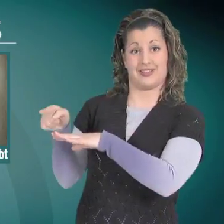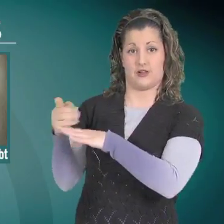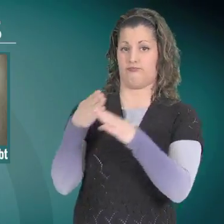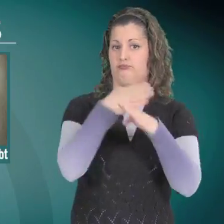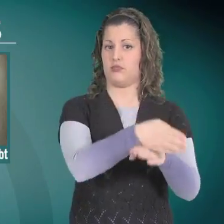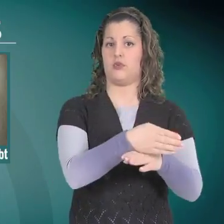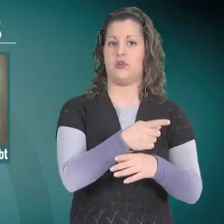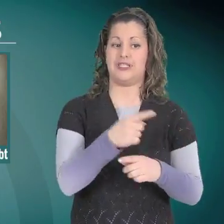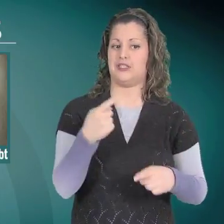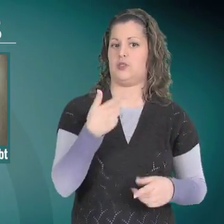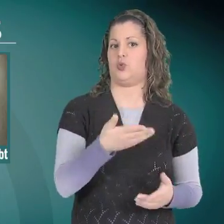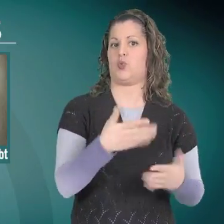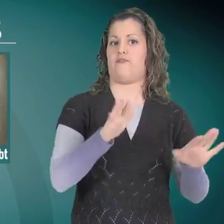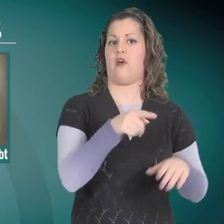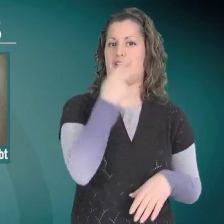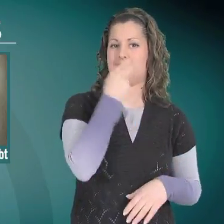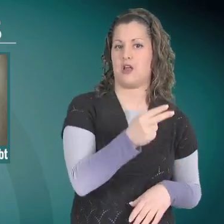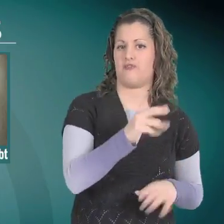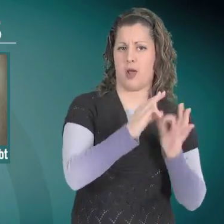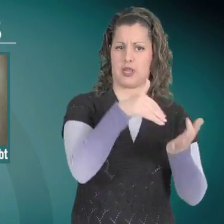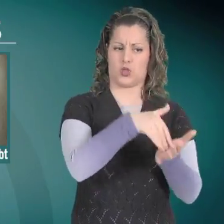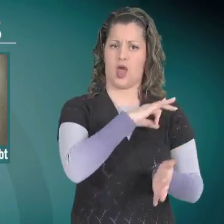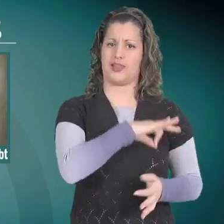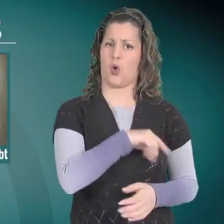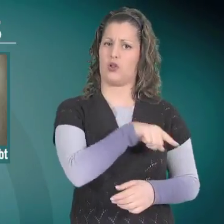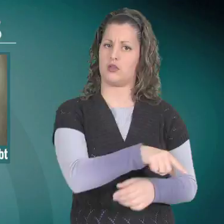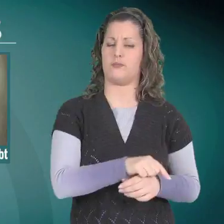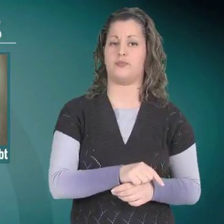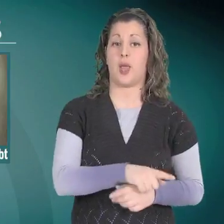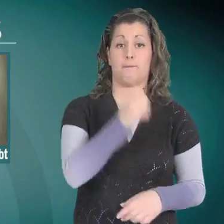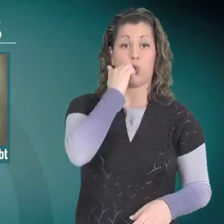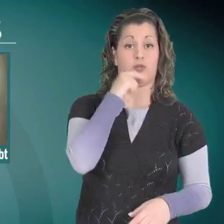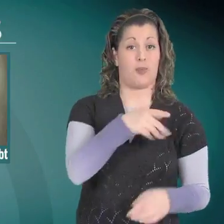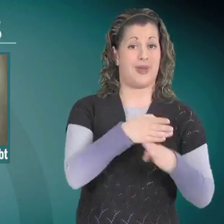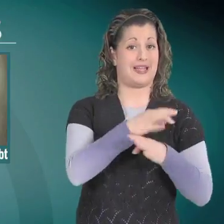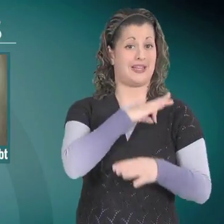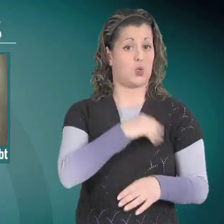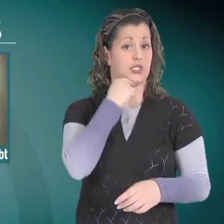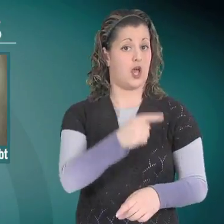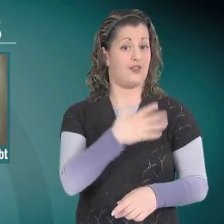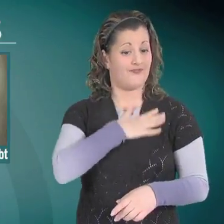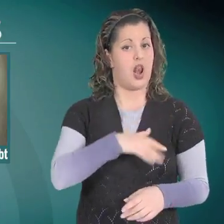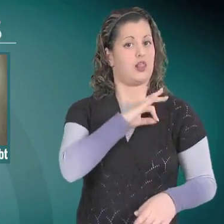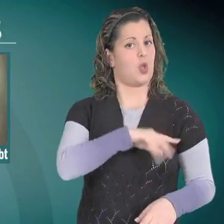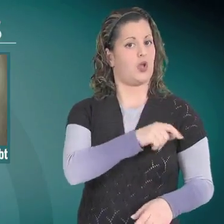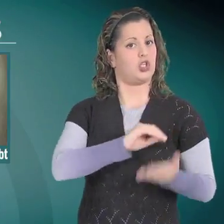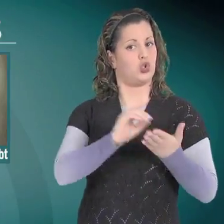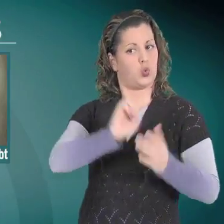die mutter der behinderten tochter sagte dass sie ihre tochter zur schule schicken wollte der vater dies jedoch abgelehnt hat